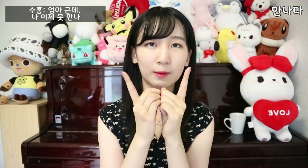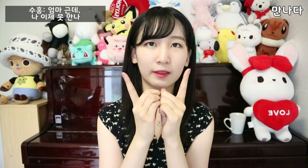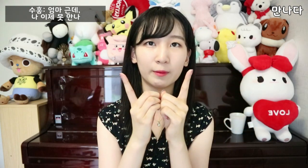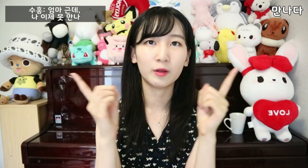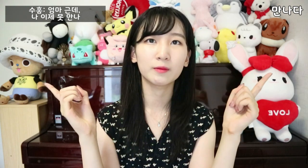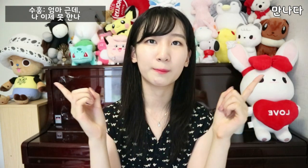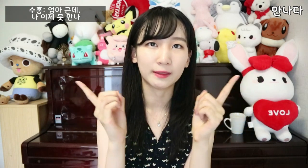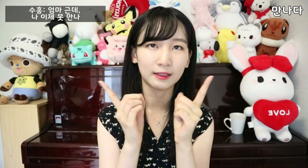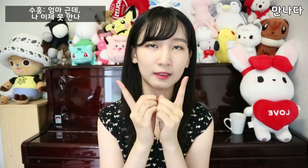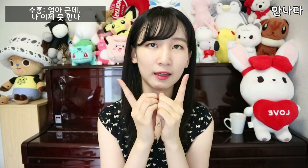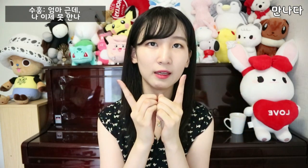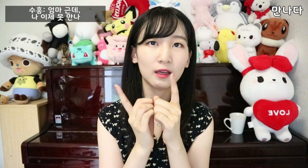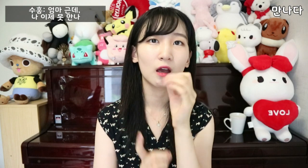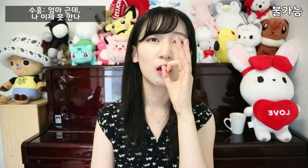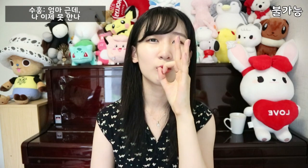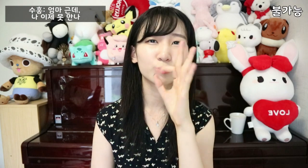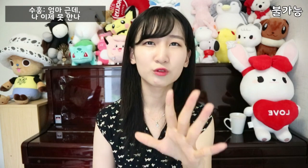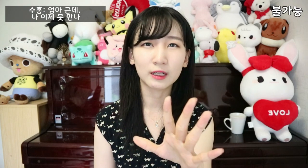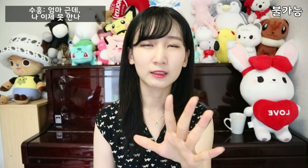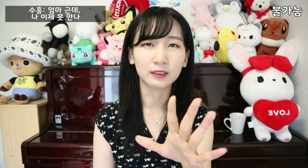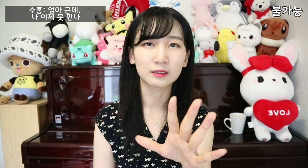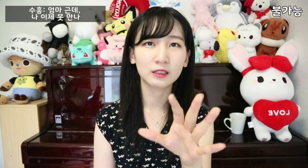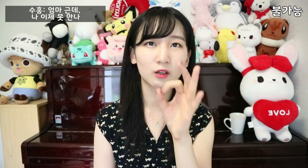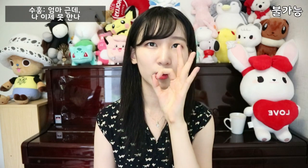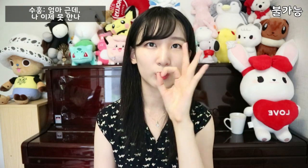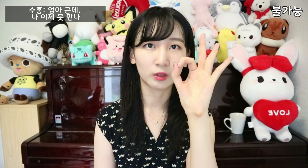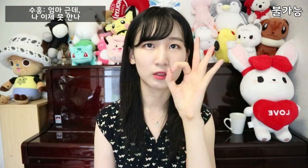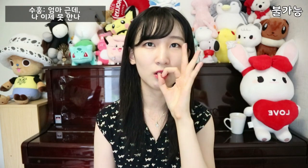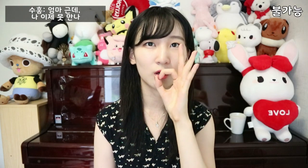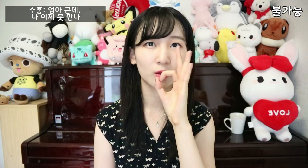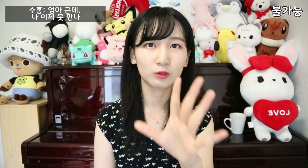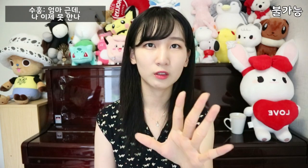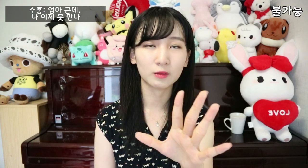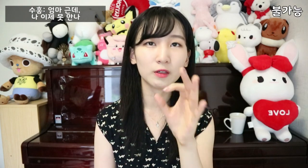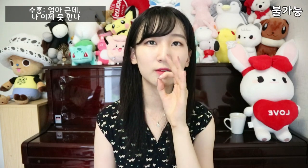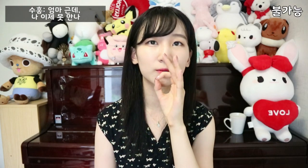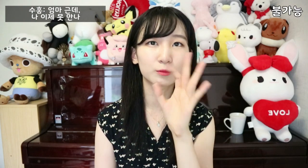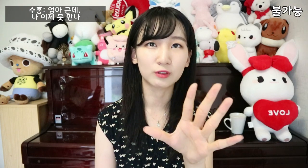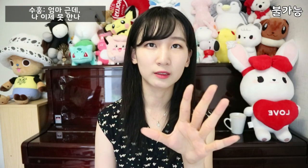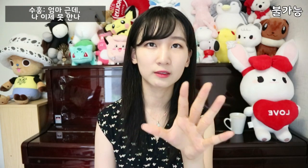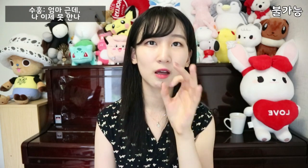밑에가 만나면 만나다의 불가능이라는 뜻이에요. 이렇게 해서 튕기면 불가능.